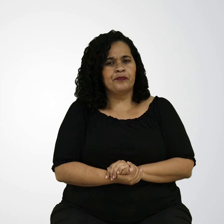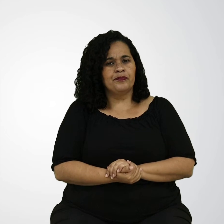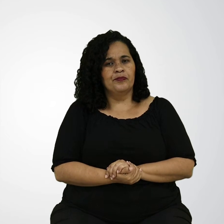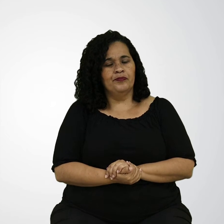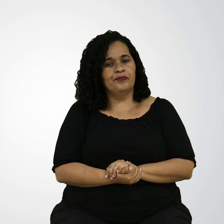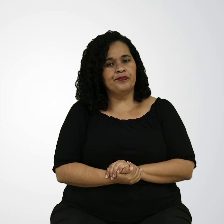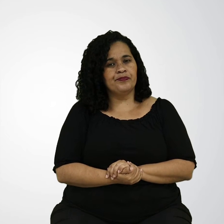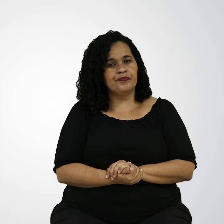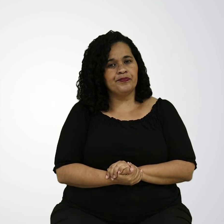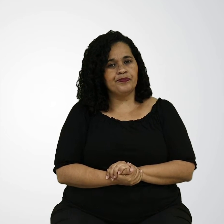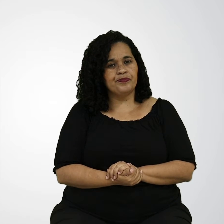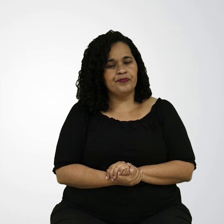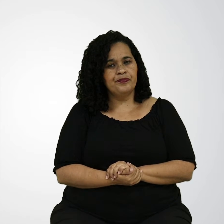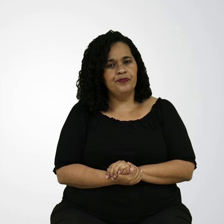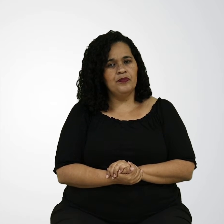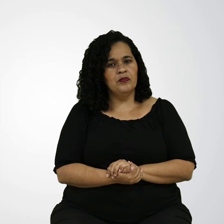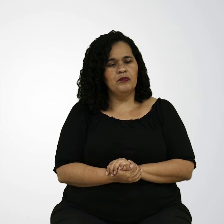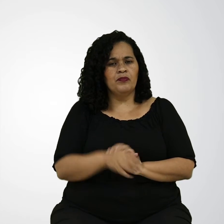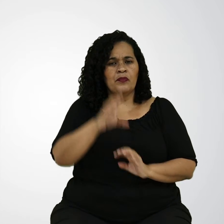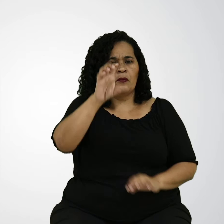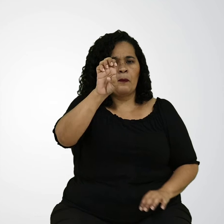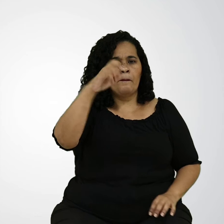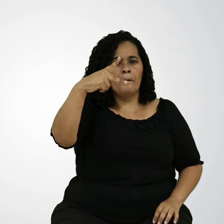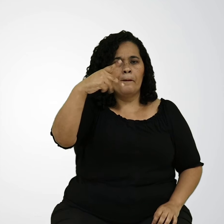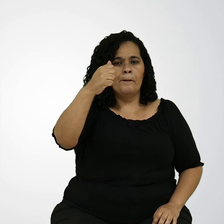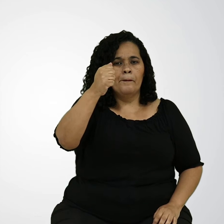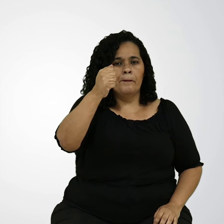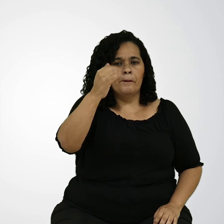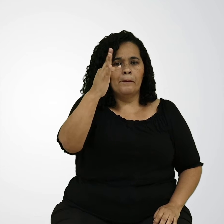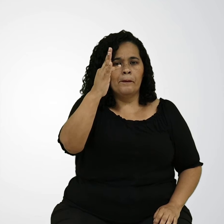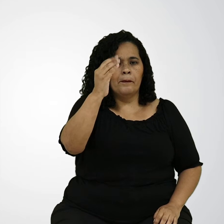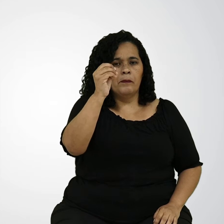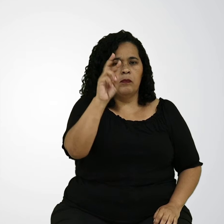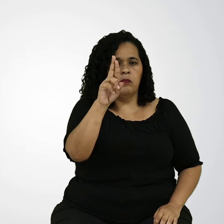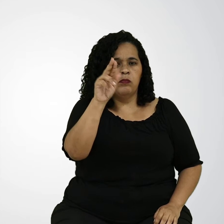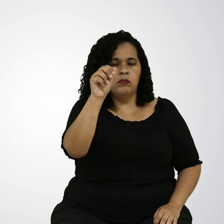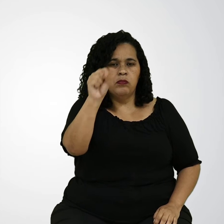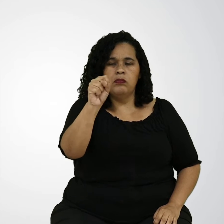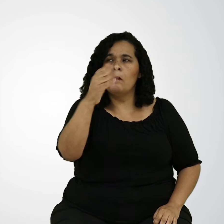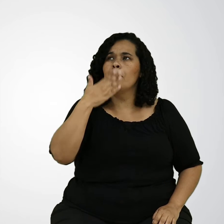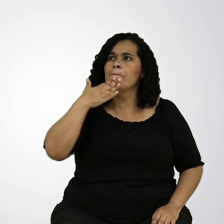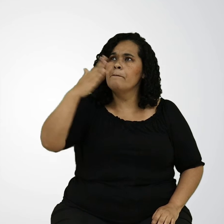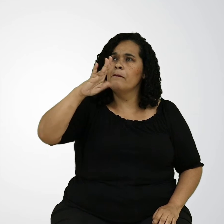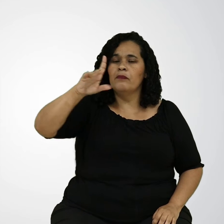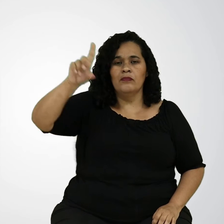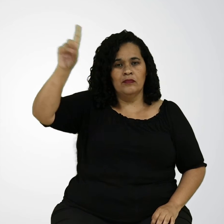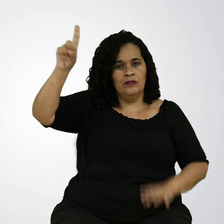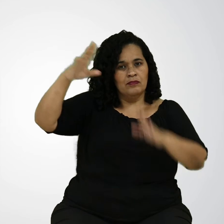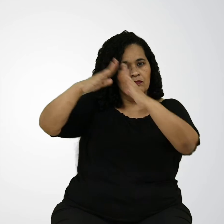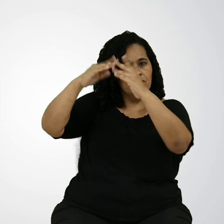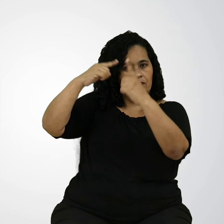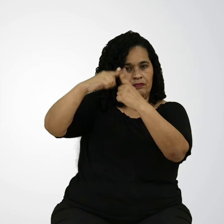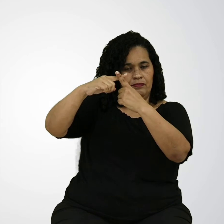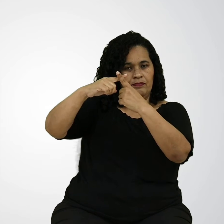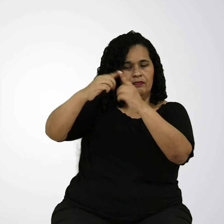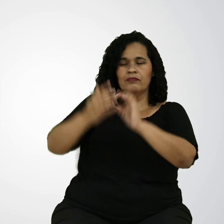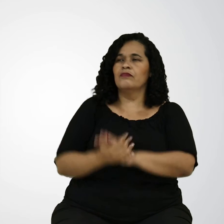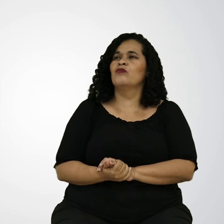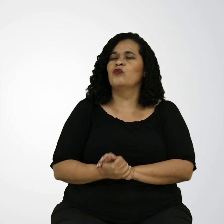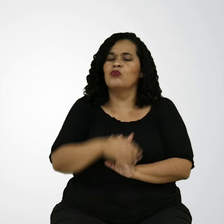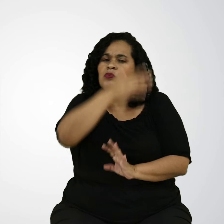O que Epáfras pede a Deus pela igreja? Ele pede para que permaneçais amadurecidos